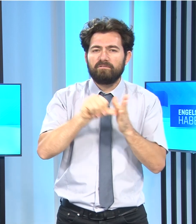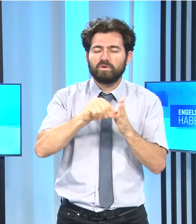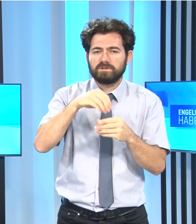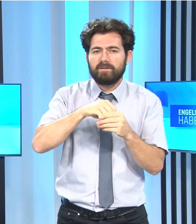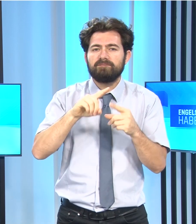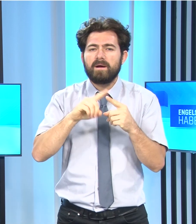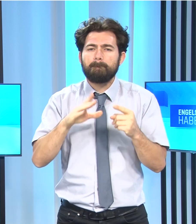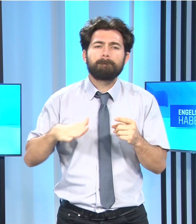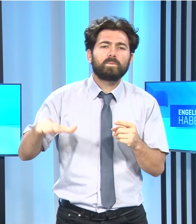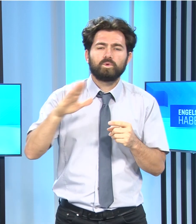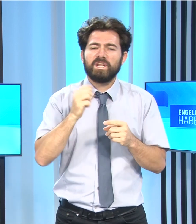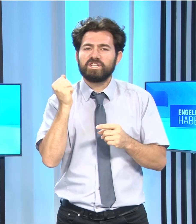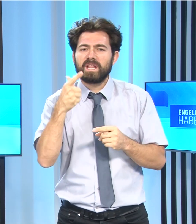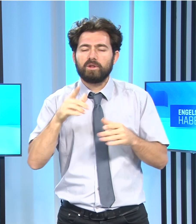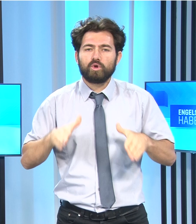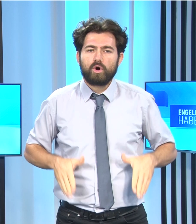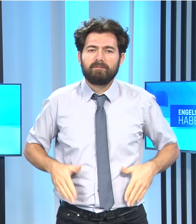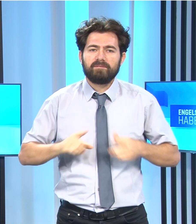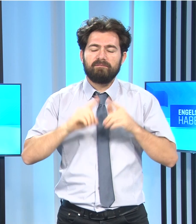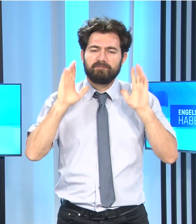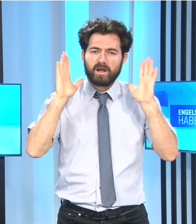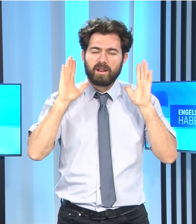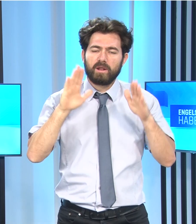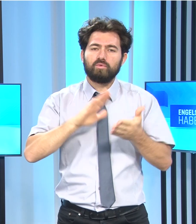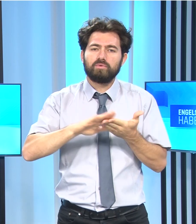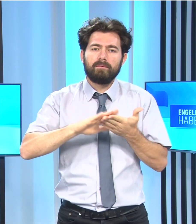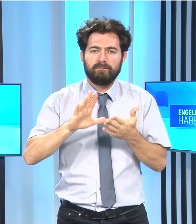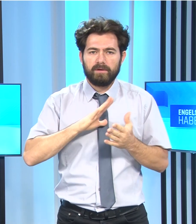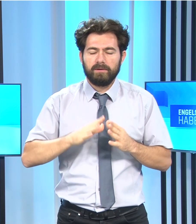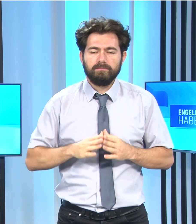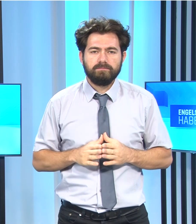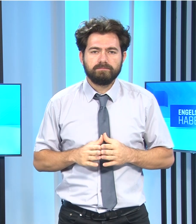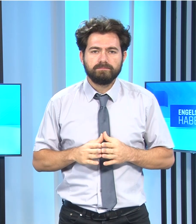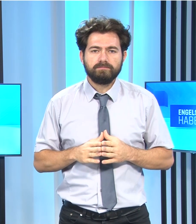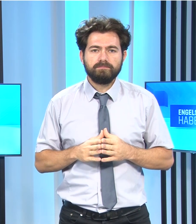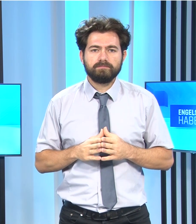başkent Lefkoşa ve tüm ilçelerde tören ve etkinlikler düzenlendi.